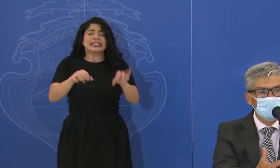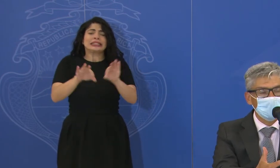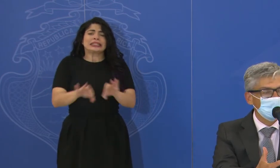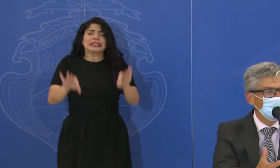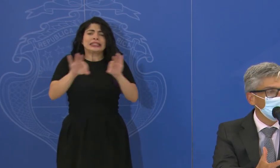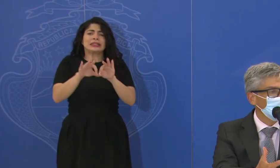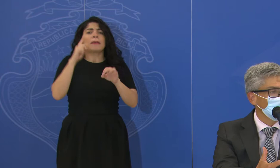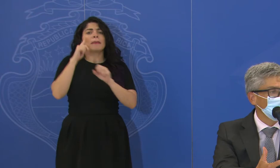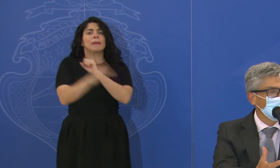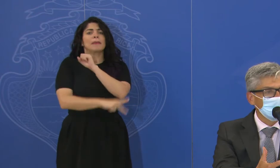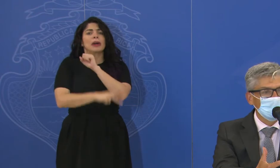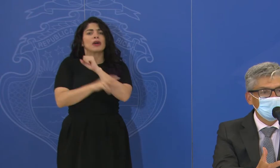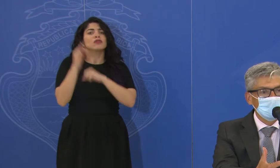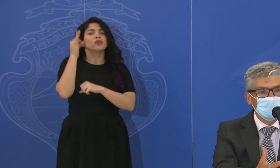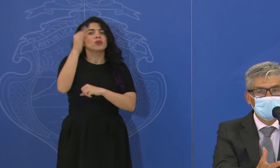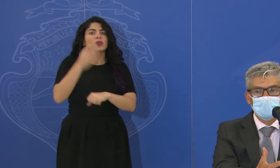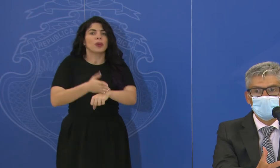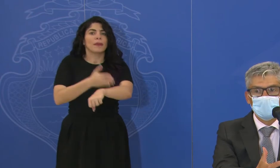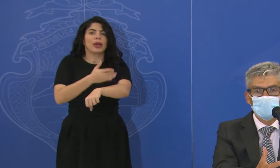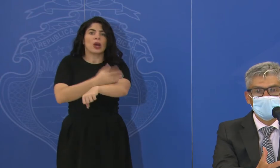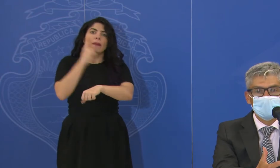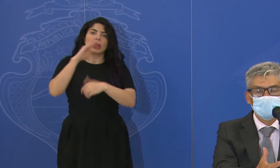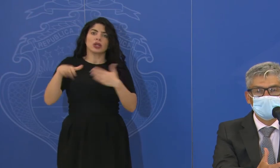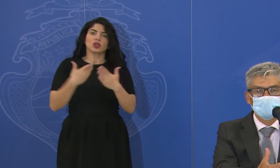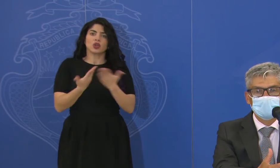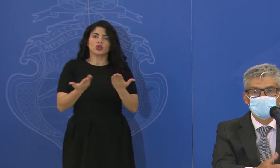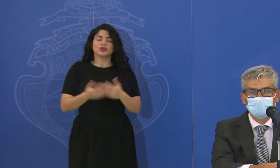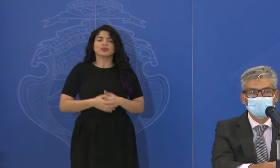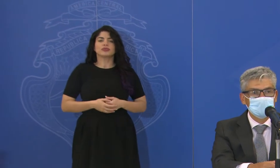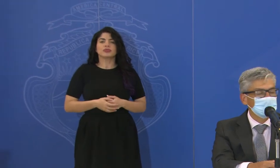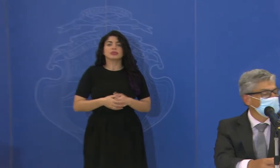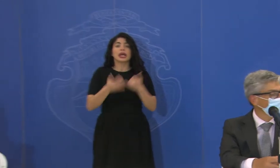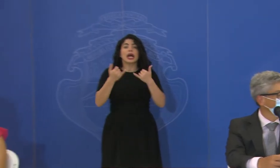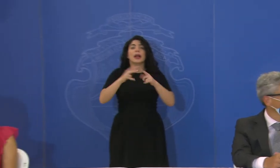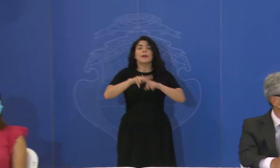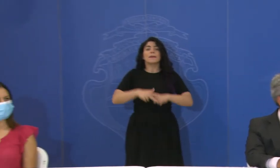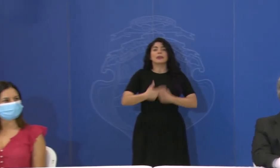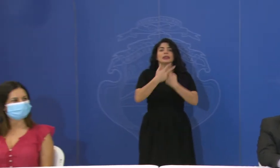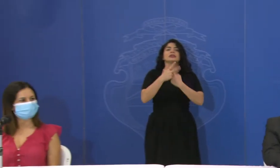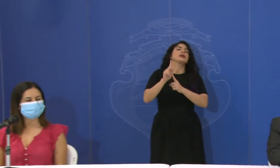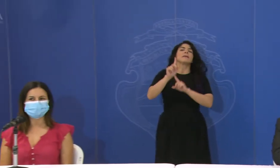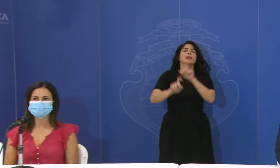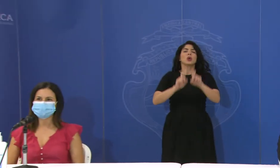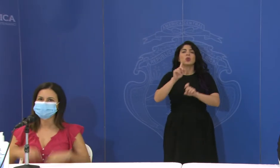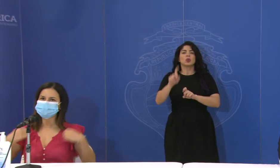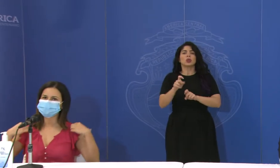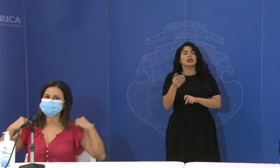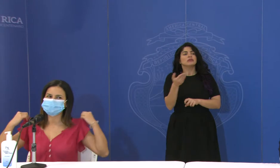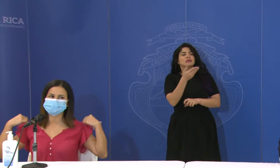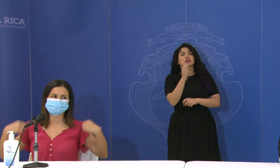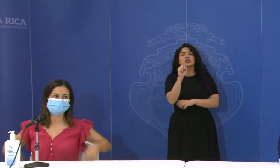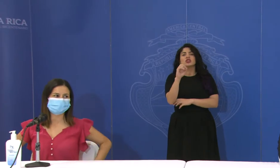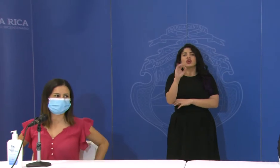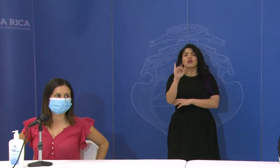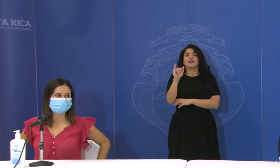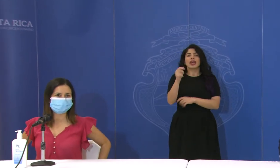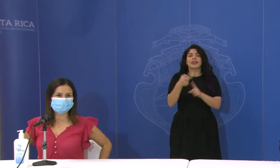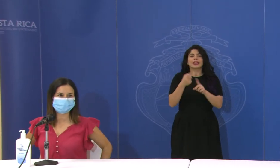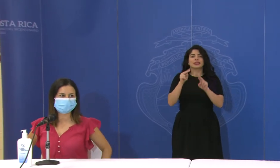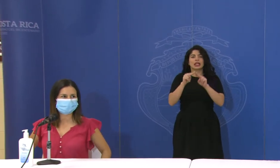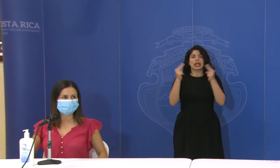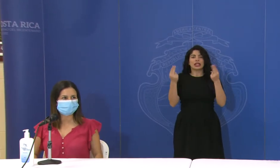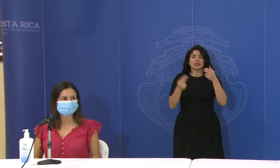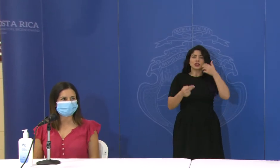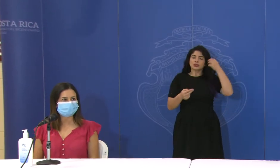para tener un país mejor para todos y todas. Iniciamos con el periodo de consultas con Sofía Chinchilla de La Nación.